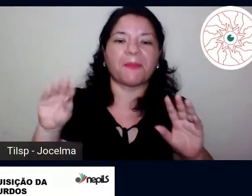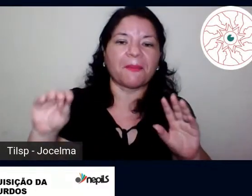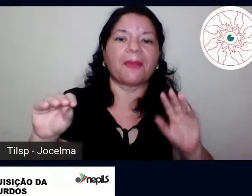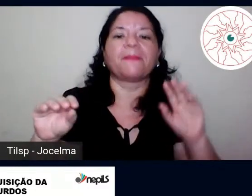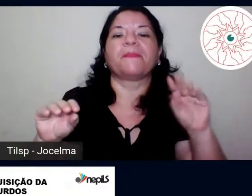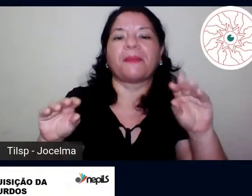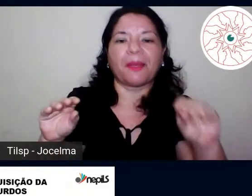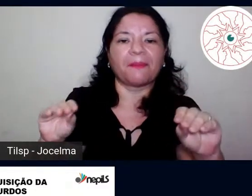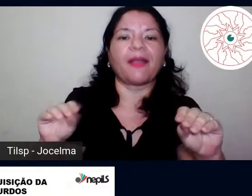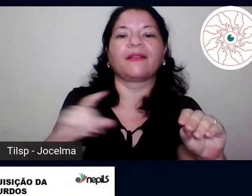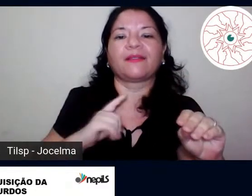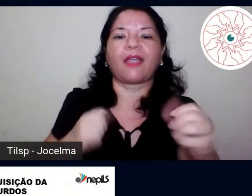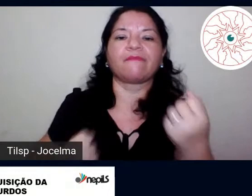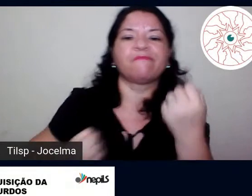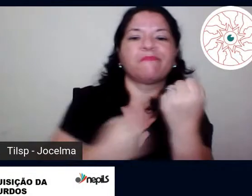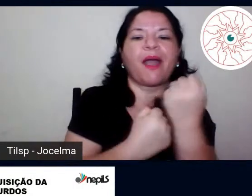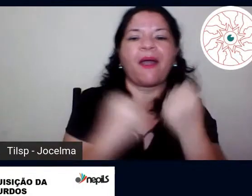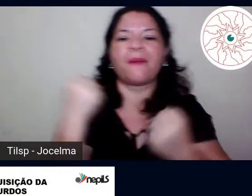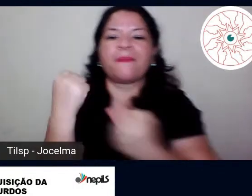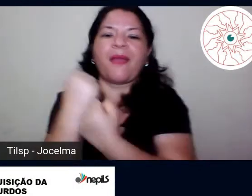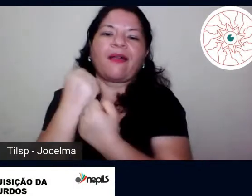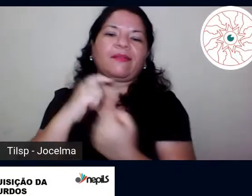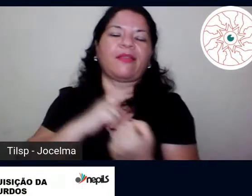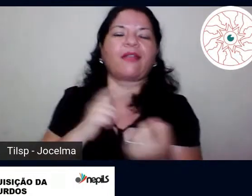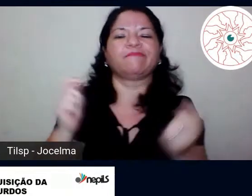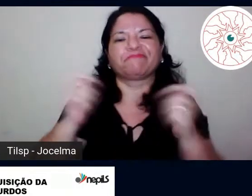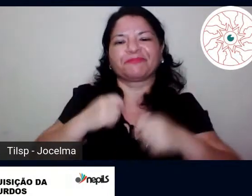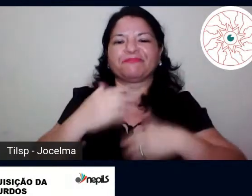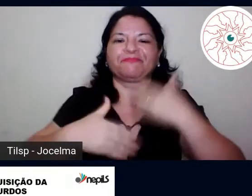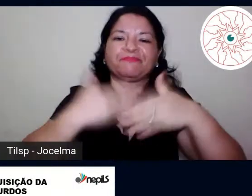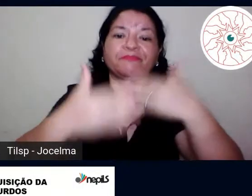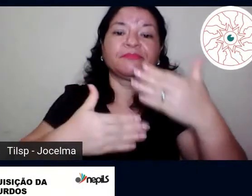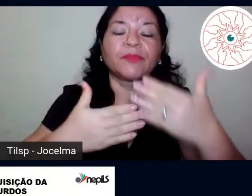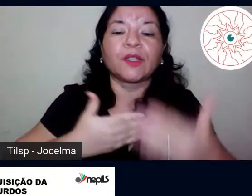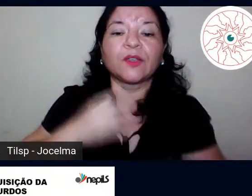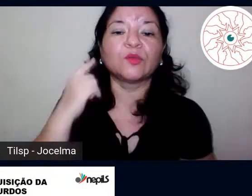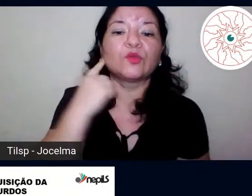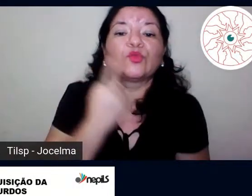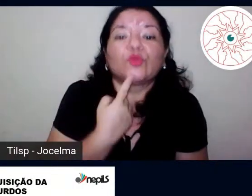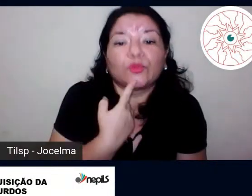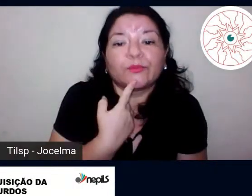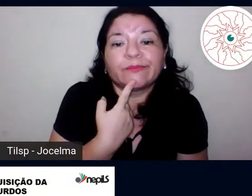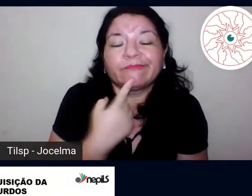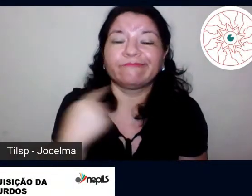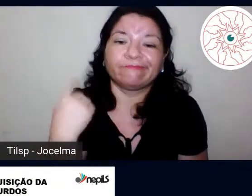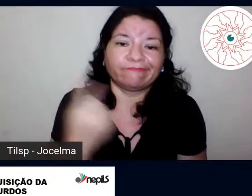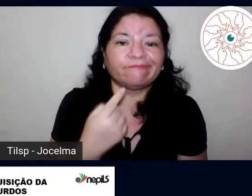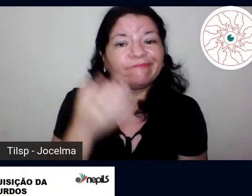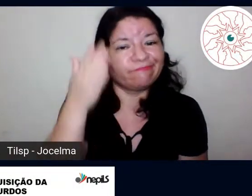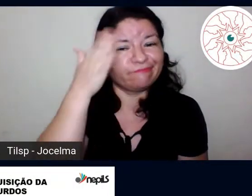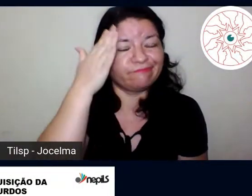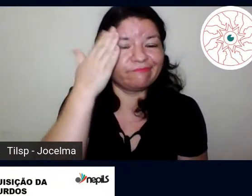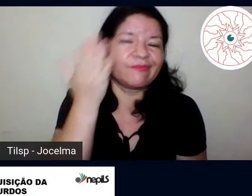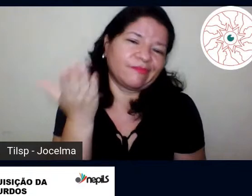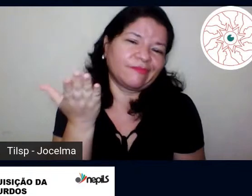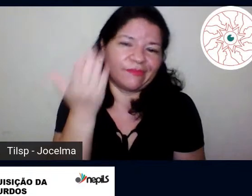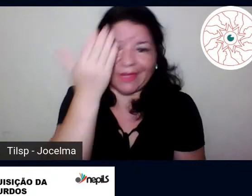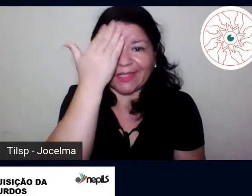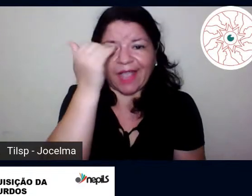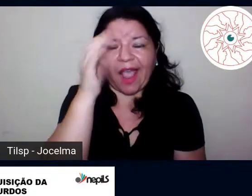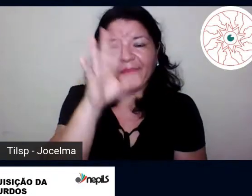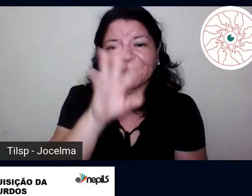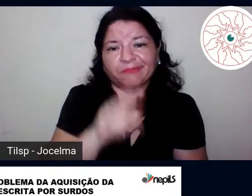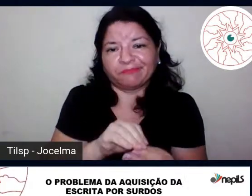para ancorar esse essa essa aprendizagem. Já os surdos, né, a gente já viu o que que acontece, dois grandes